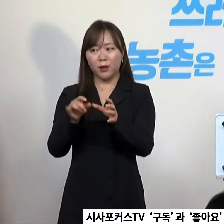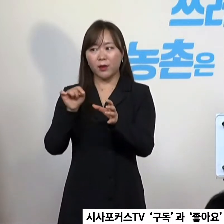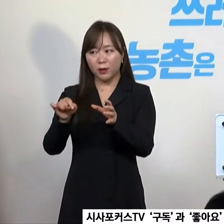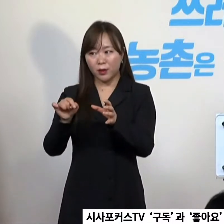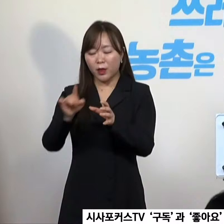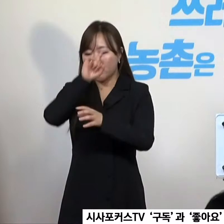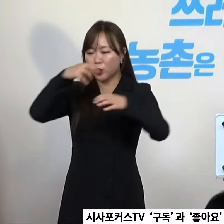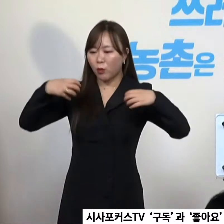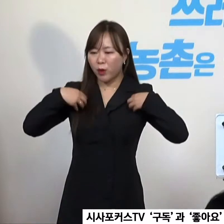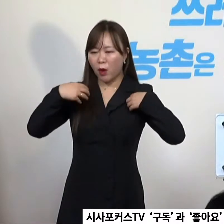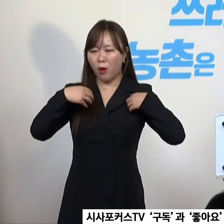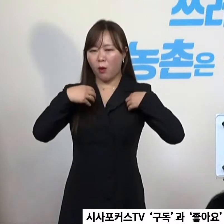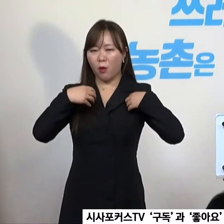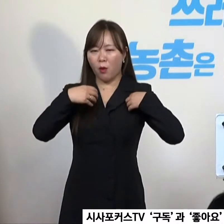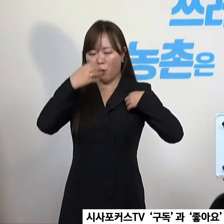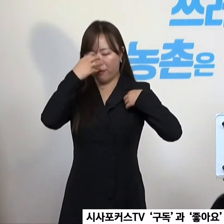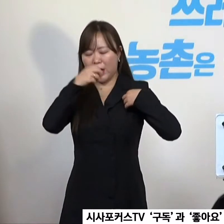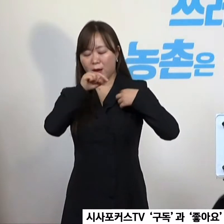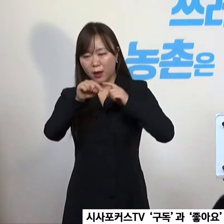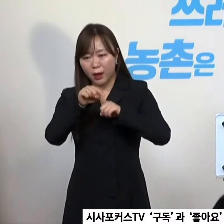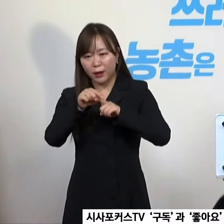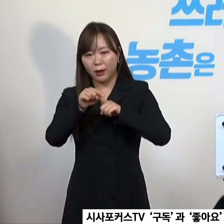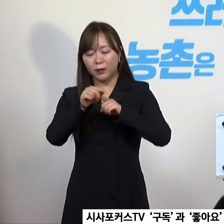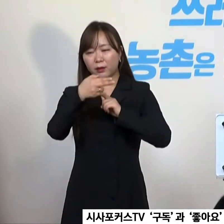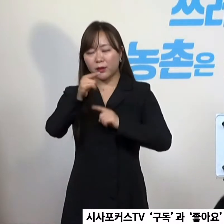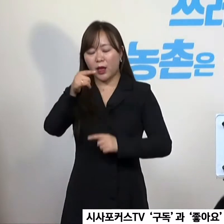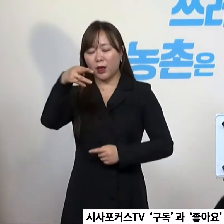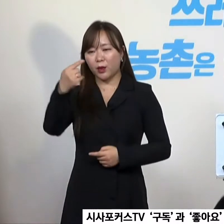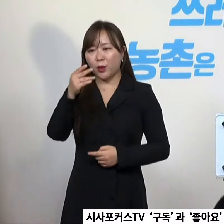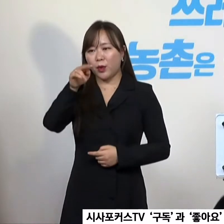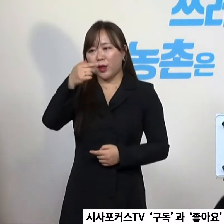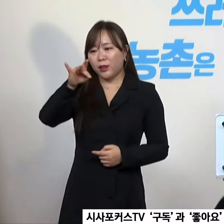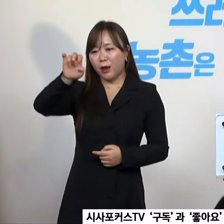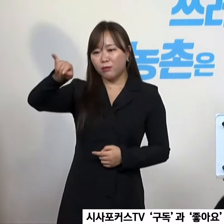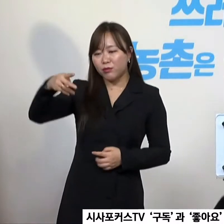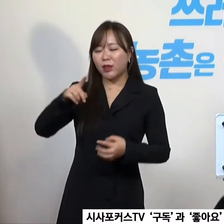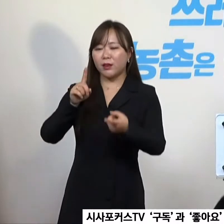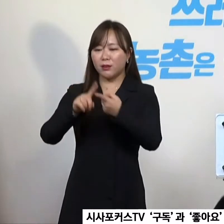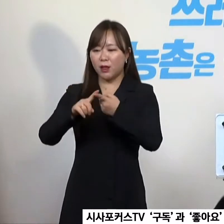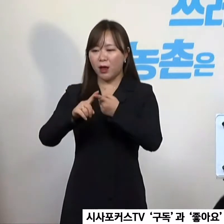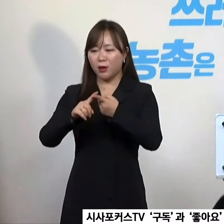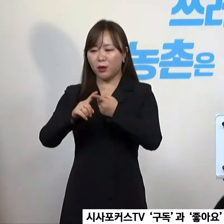민주당이 정부의 오만과 내로남불을 반사할 거다.